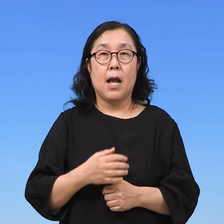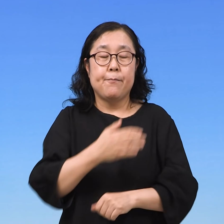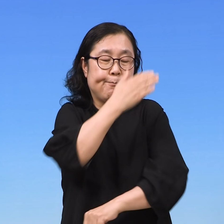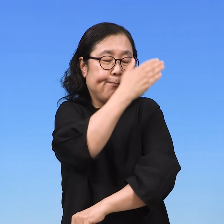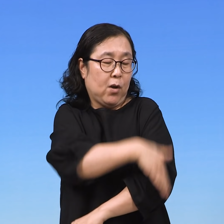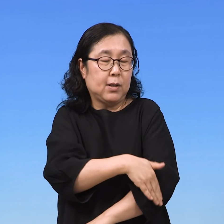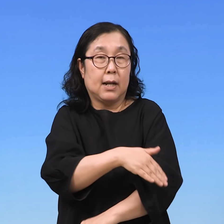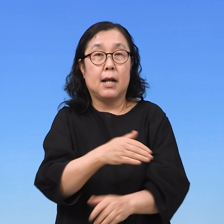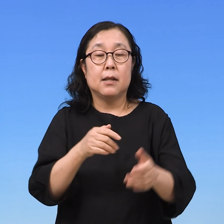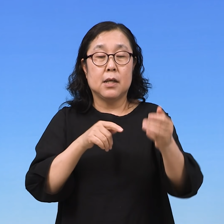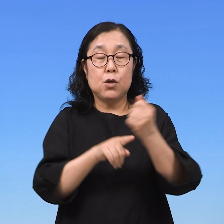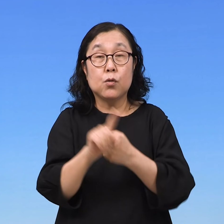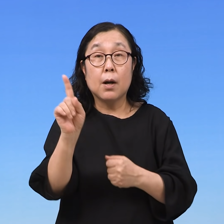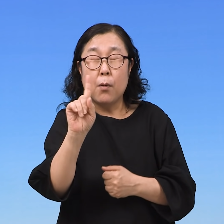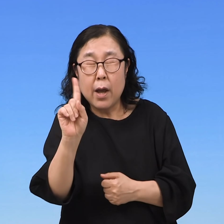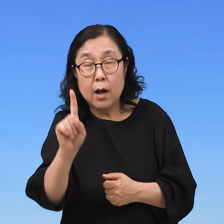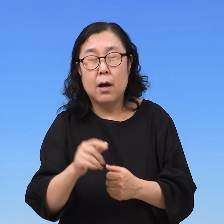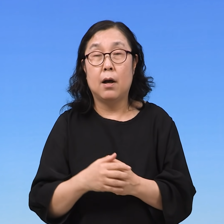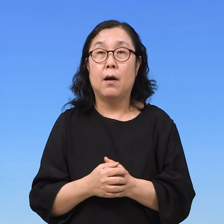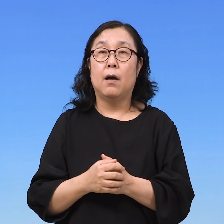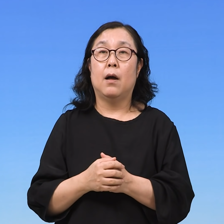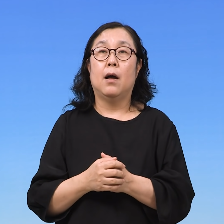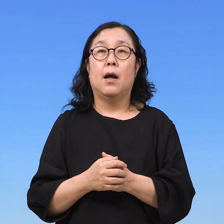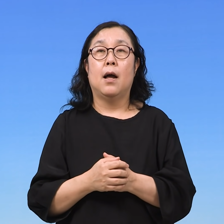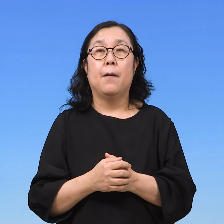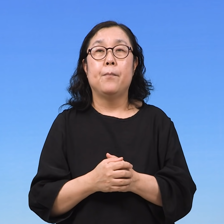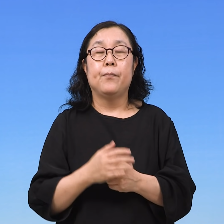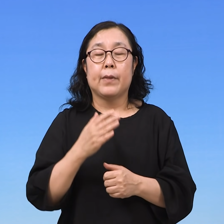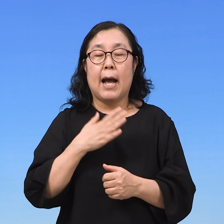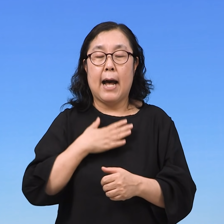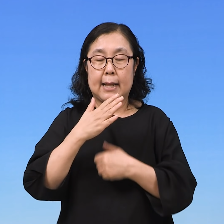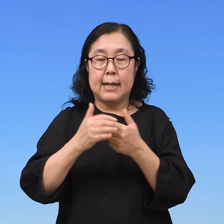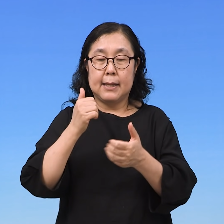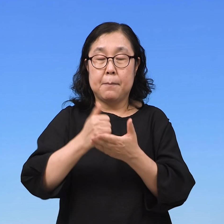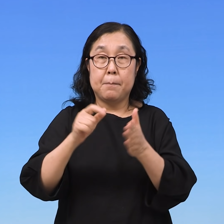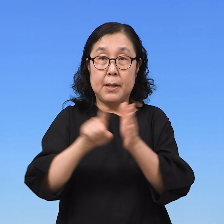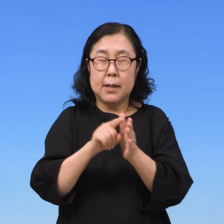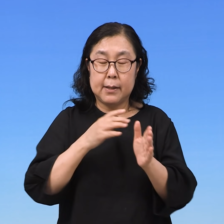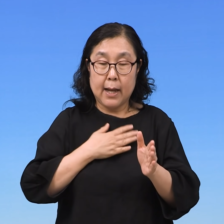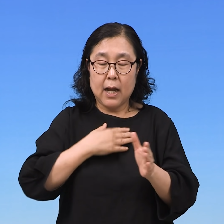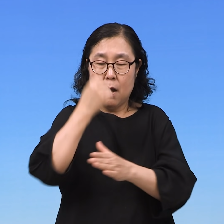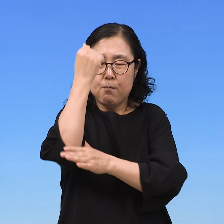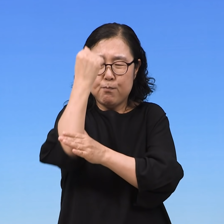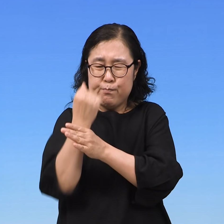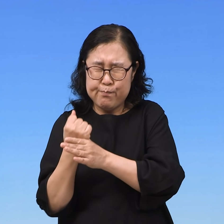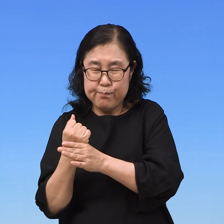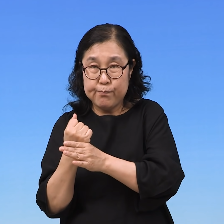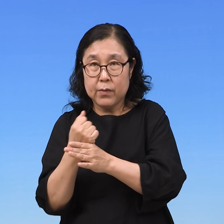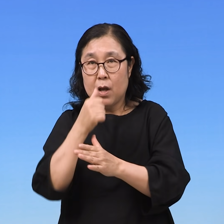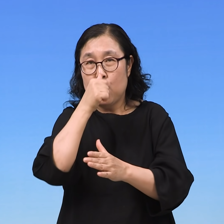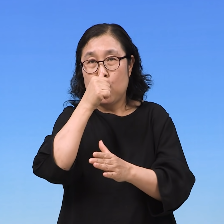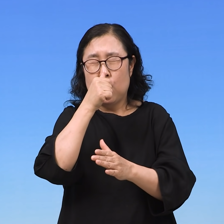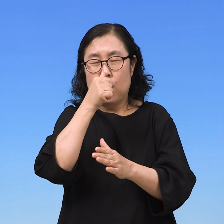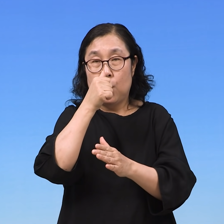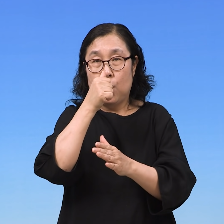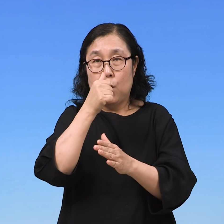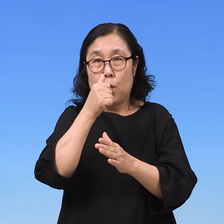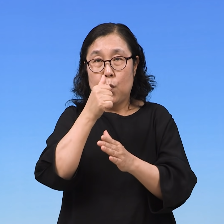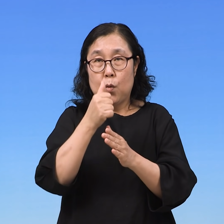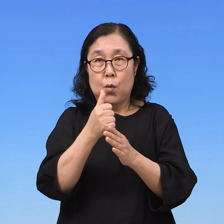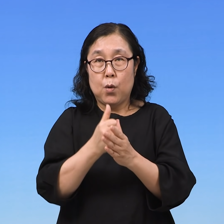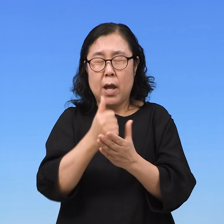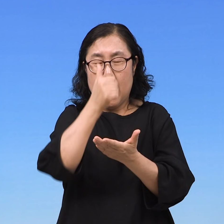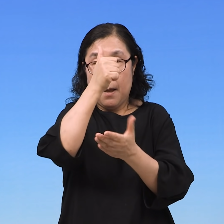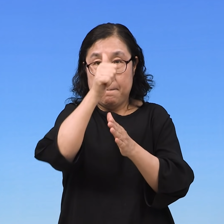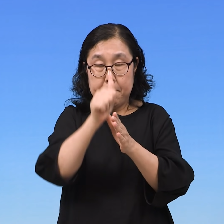그걸 거절했느냐? 지금 아브라함 생각이 뭐예요? 내가 이제 하나님 믿는 내가 부패하고 타락한